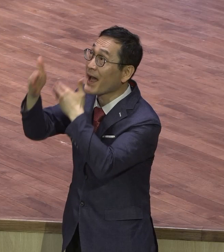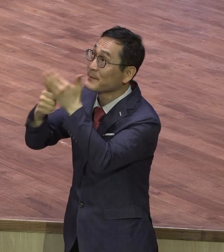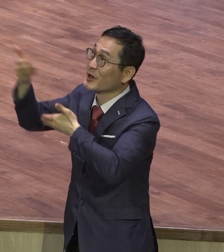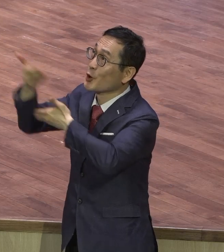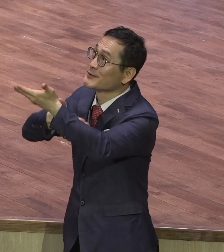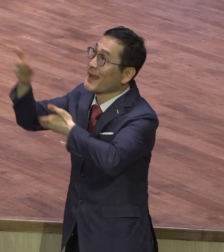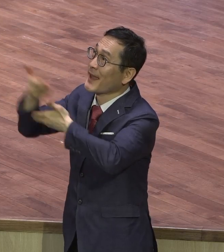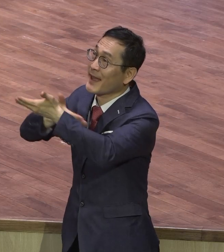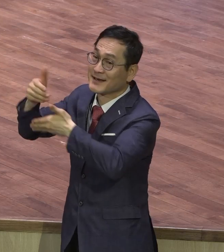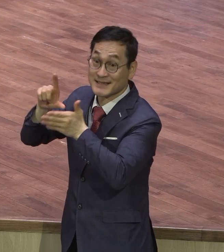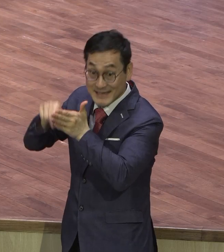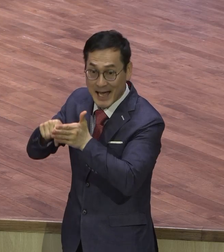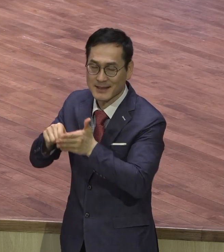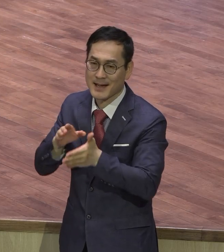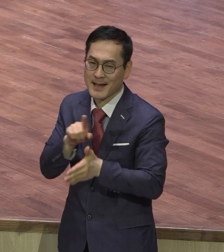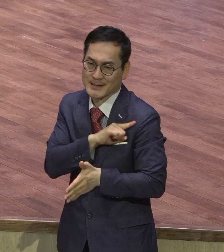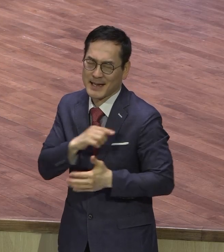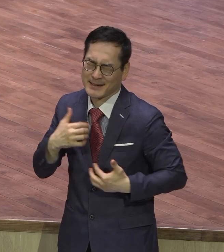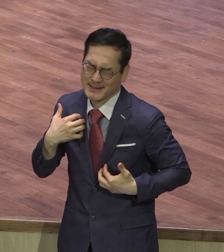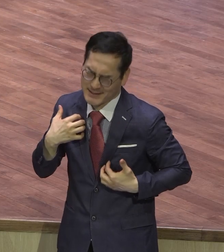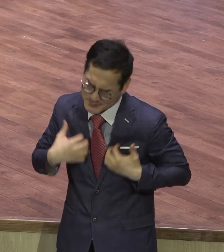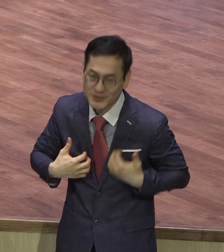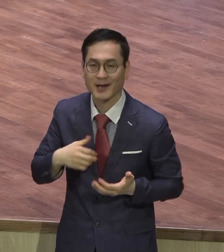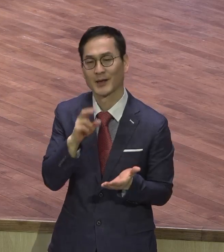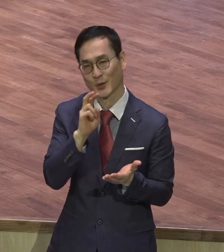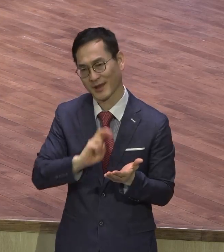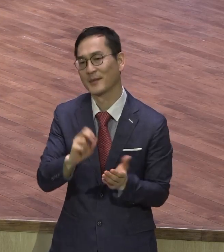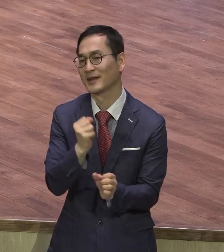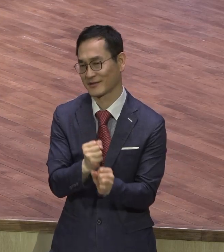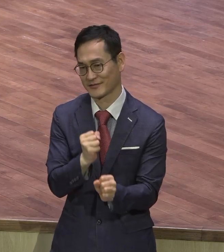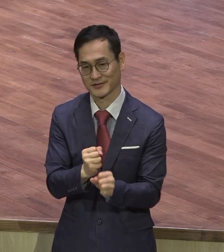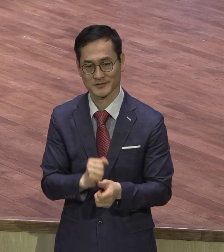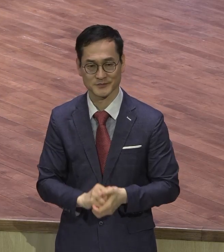교제하는 그 시간 하나님과 영으로 교제하는 그 시간